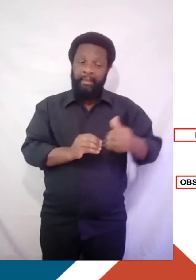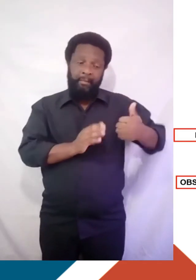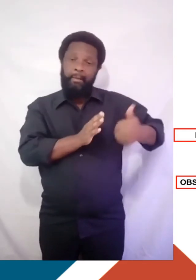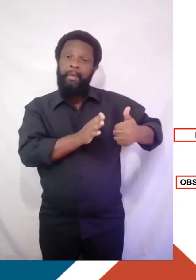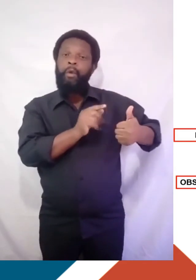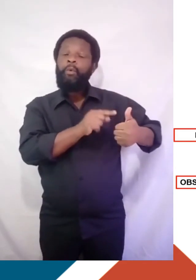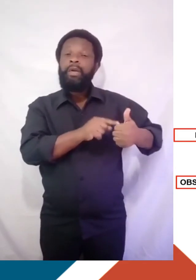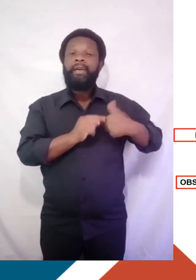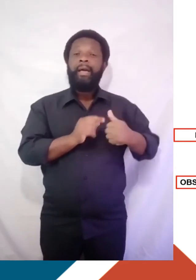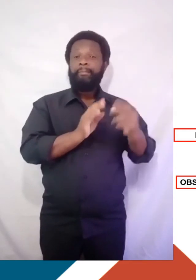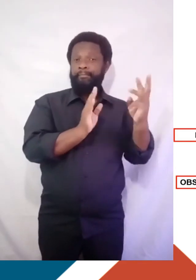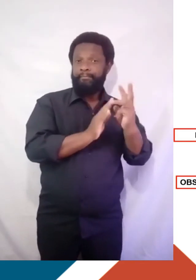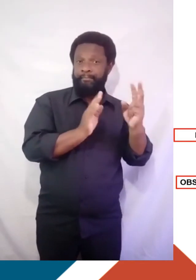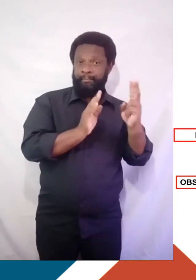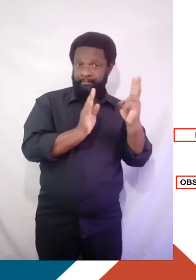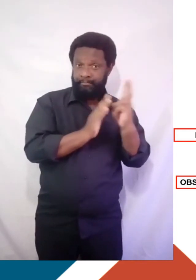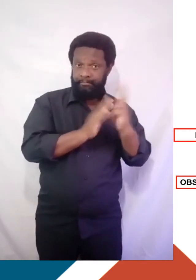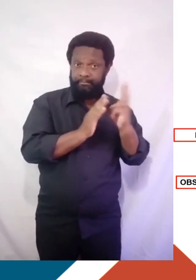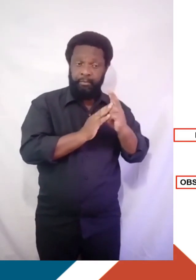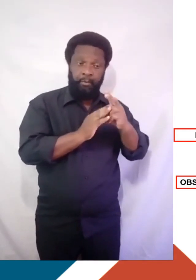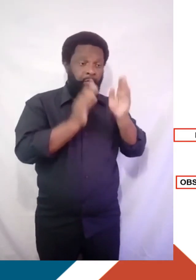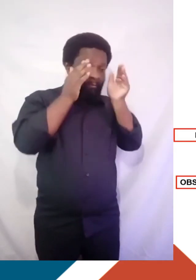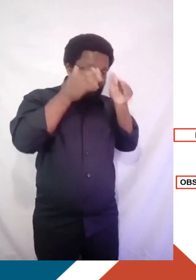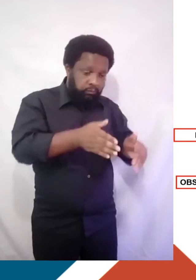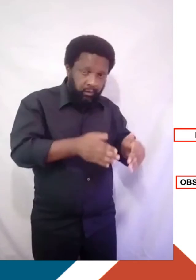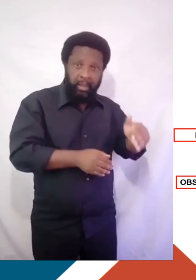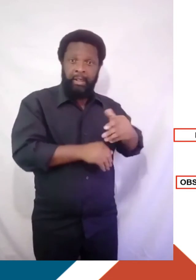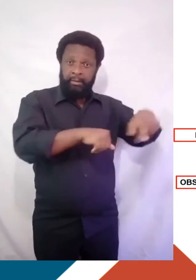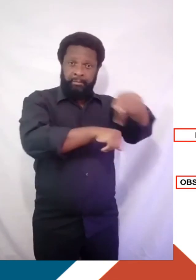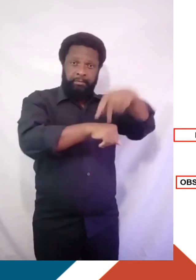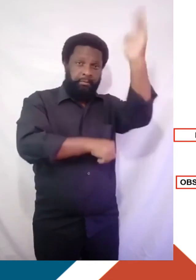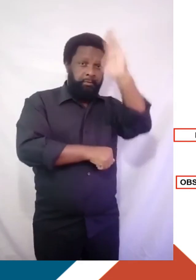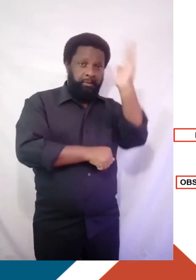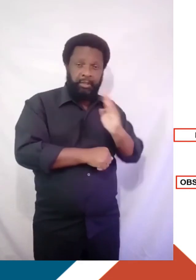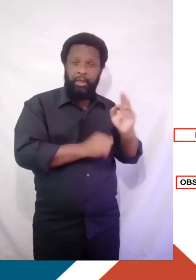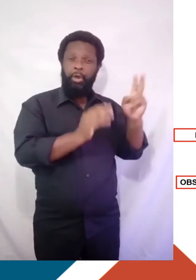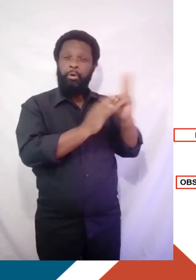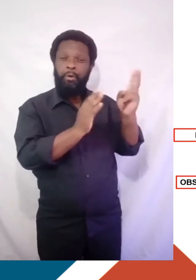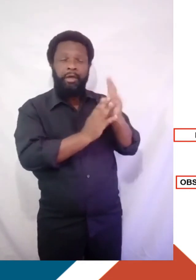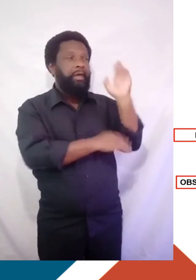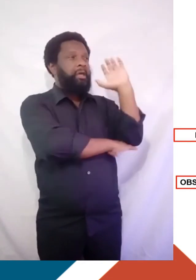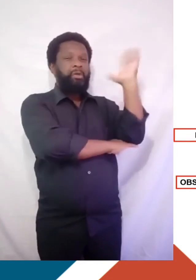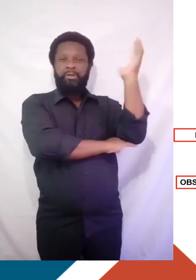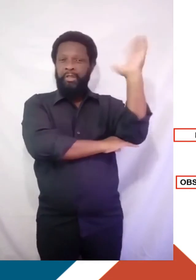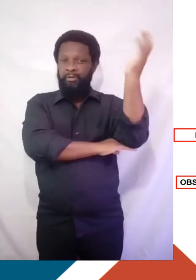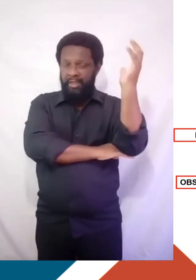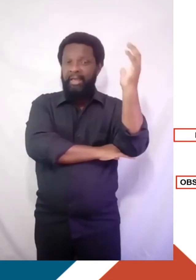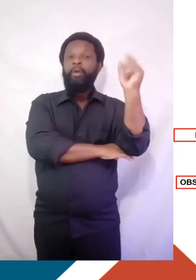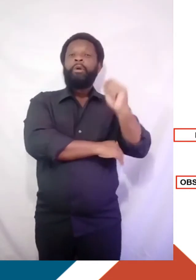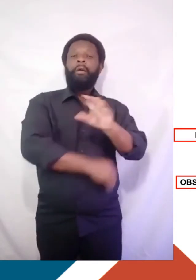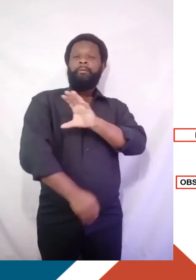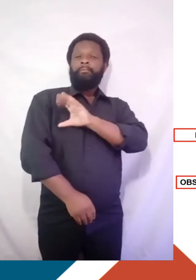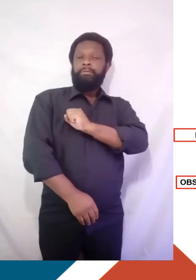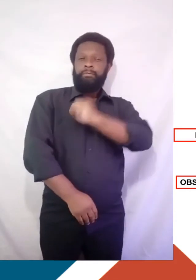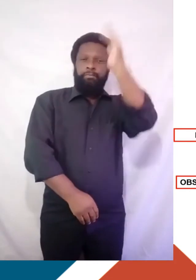delas é indianista ou nacionalista, com foco na idealização da pátria, do índio e da natureza, manifestando-se o